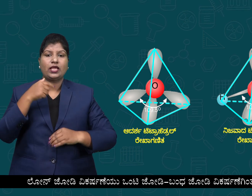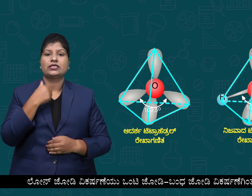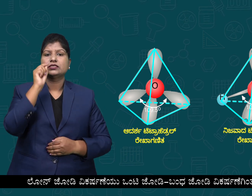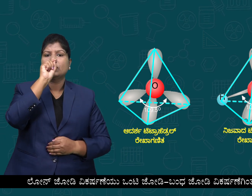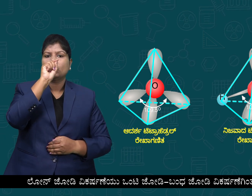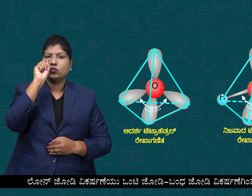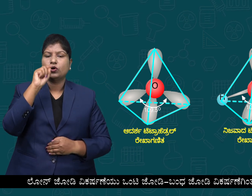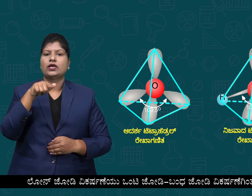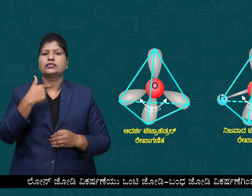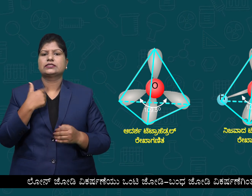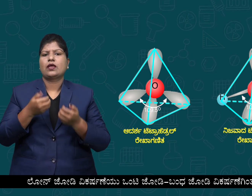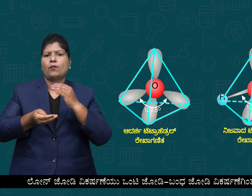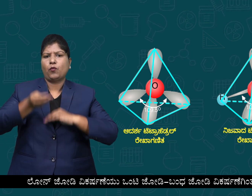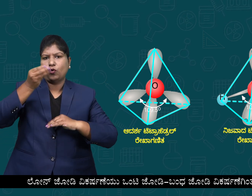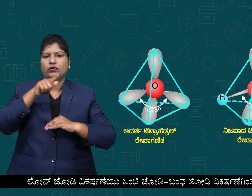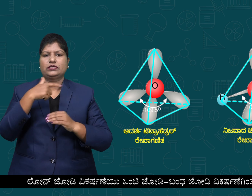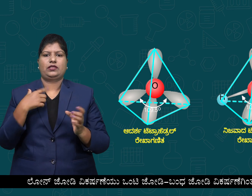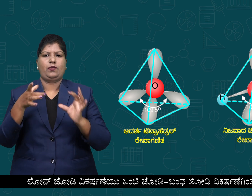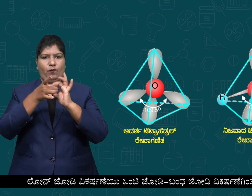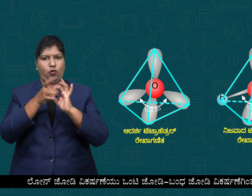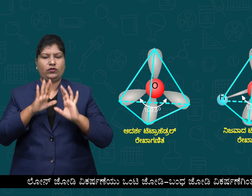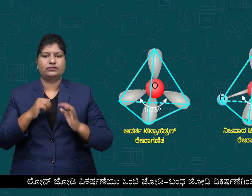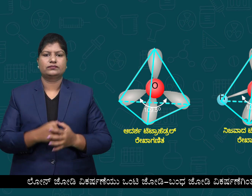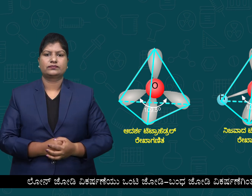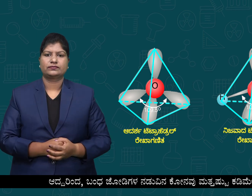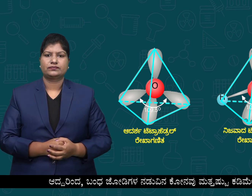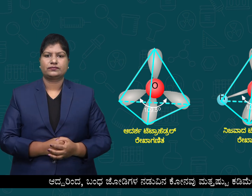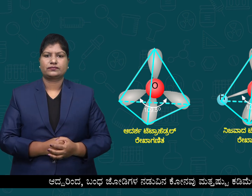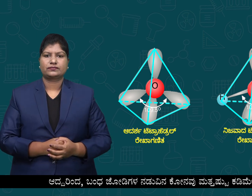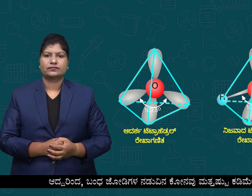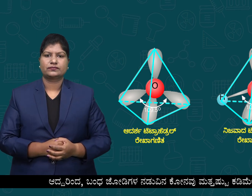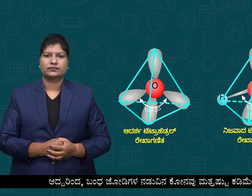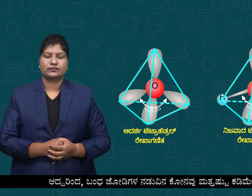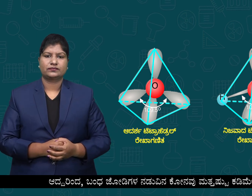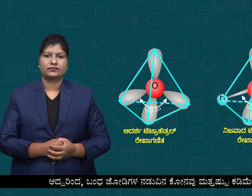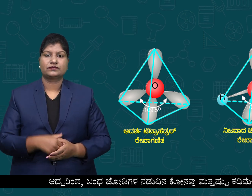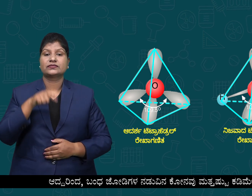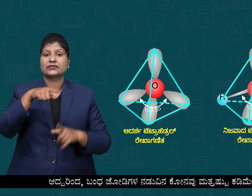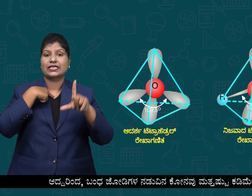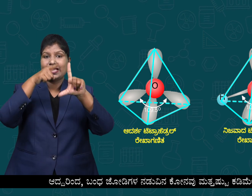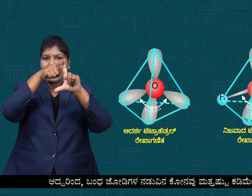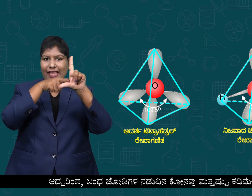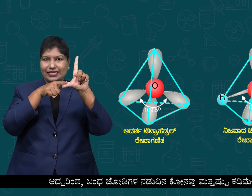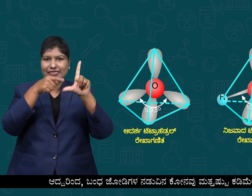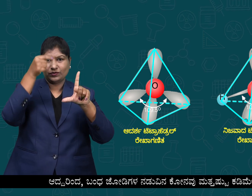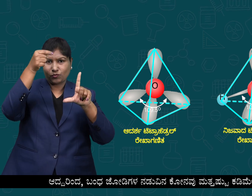ಜೋಡಿ ವಿಕರ್ಷಣೆಗಿಂತ ಹೆಚ್ಚಾಗುತ್ತದೆ. ಆದ್ದರಿಂದ ಬಂಧ ಜೋಡಿಗಳ ನಡುವಿನ ಕೋನವು